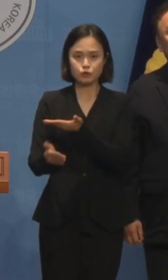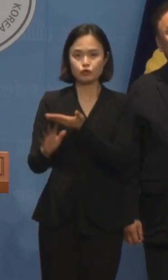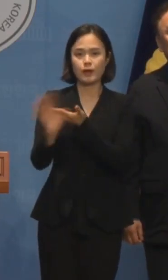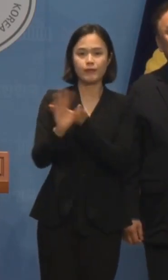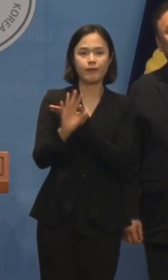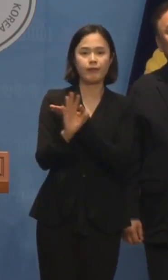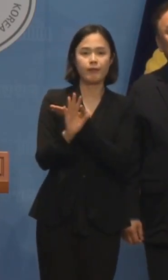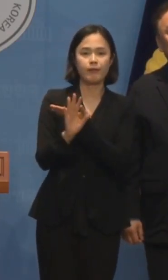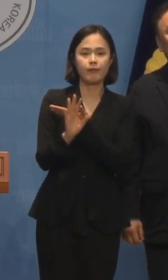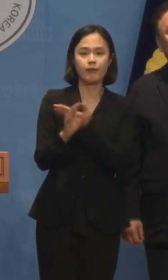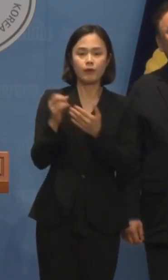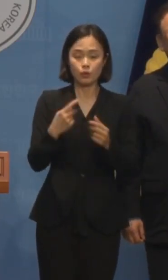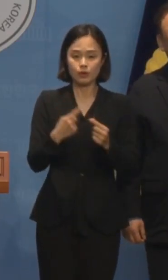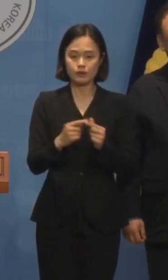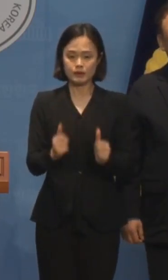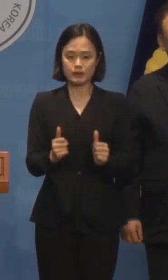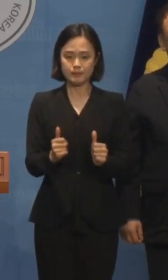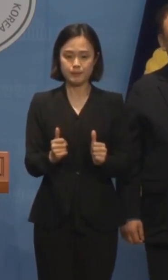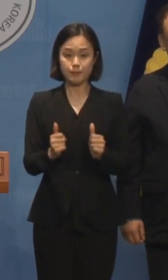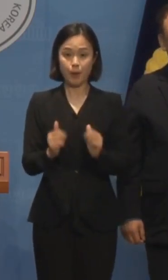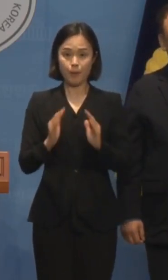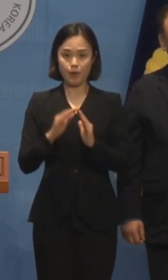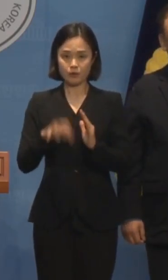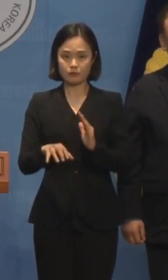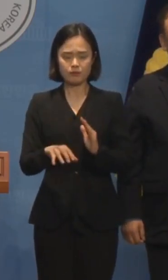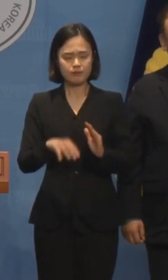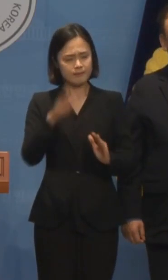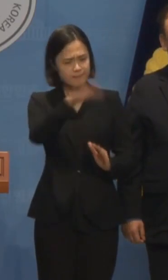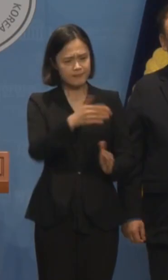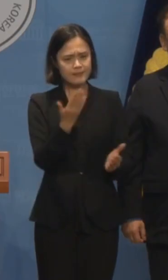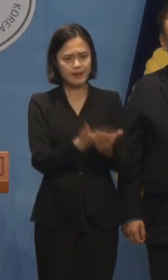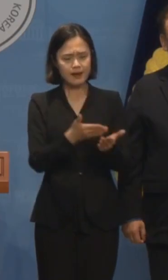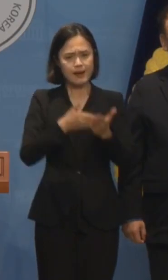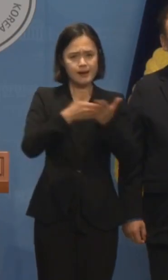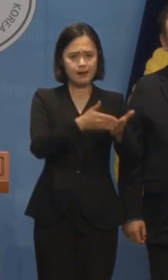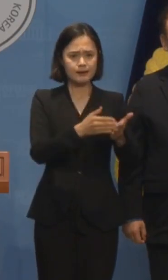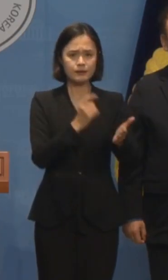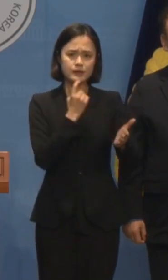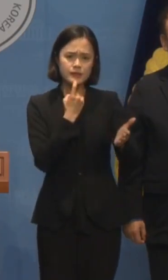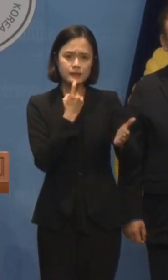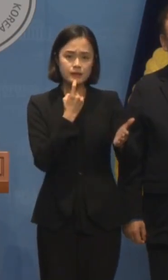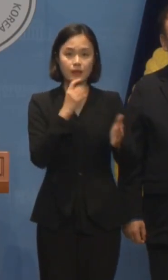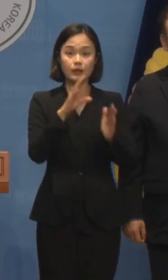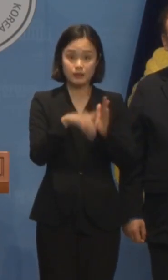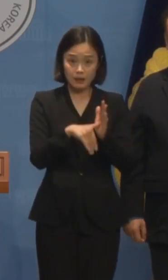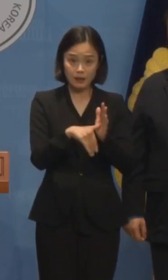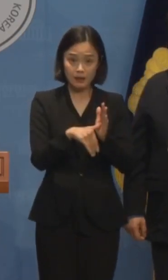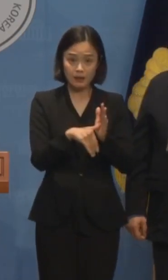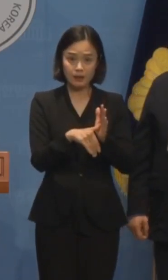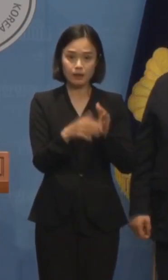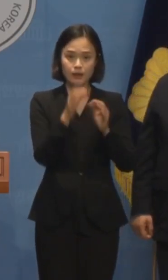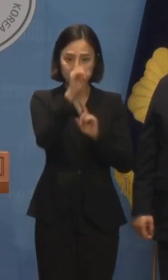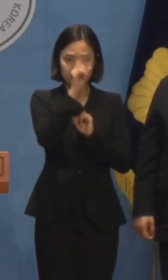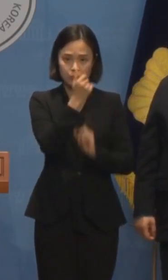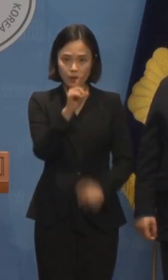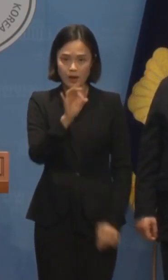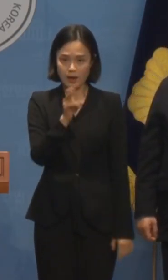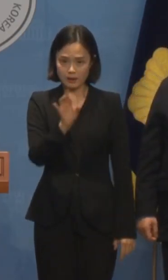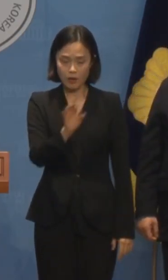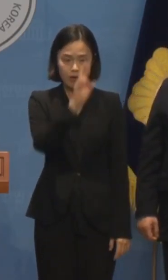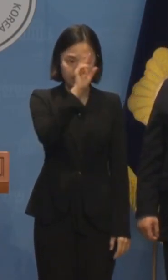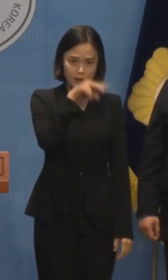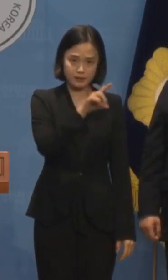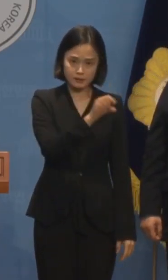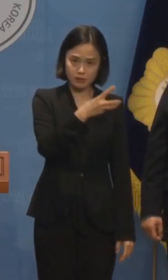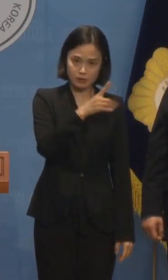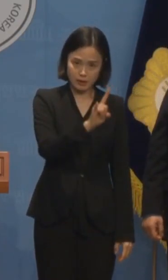법원이 강력히 요구하니까 그때서야 이화영, 김성태, 방영철 안보수의 출정